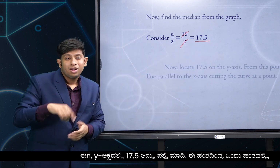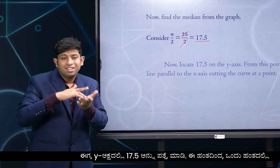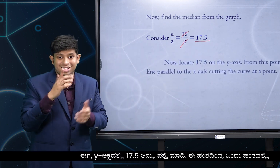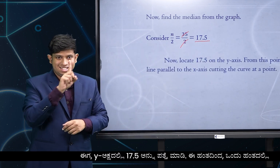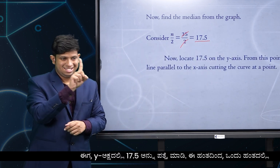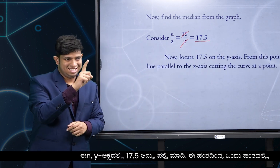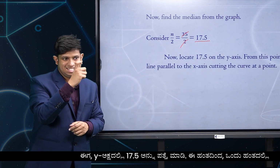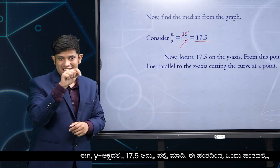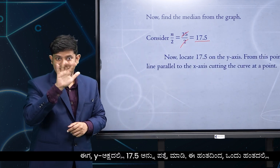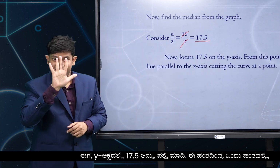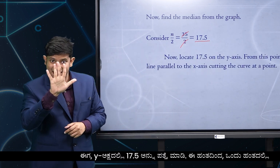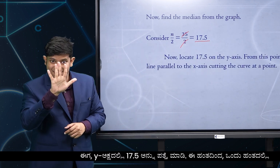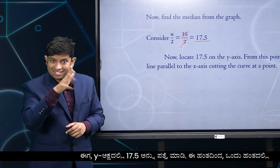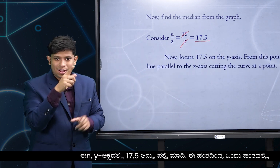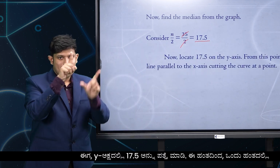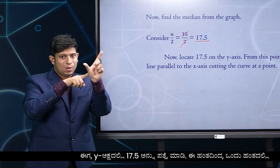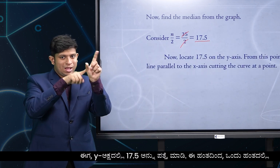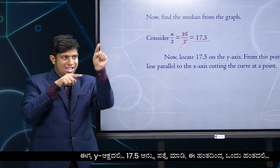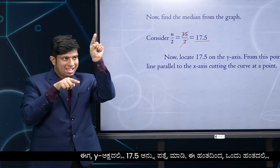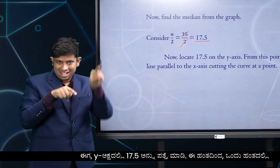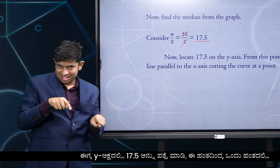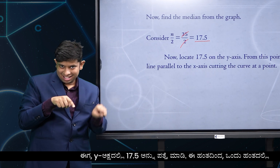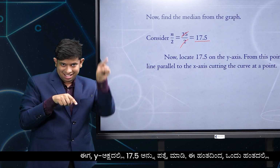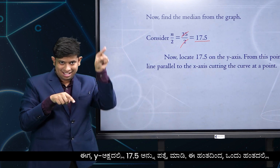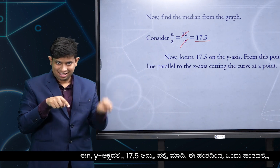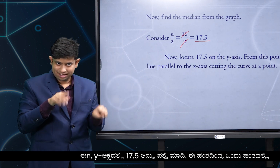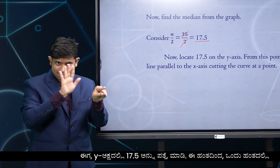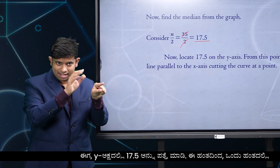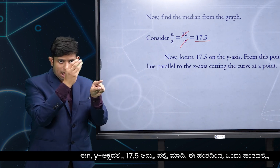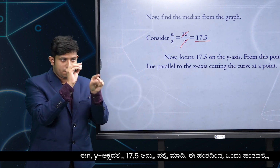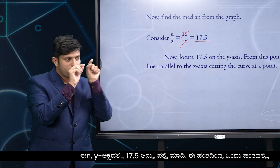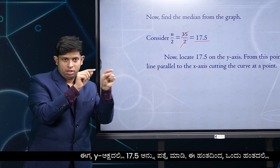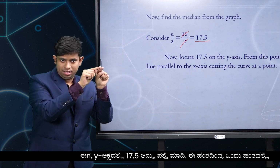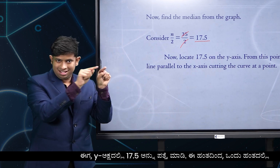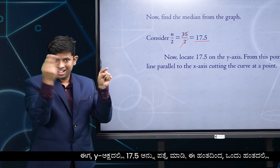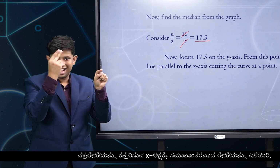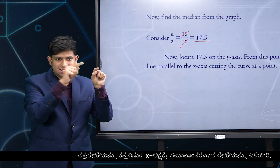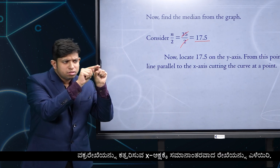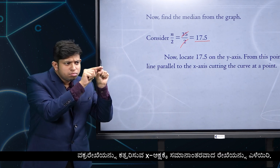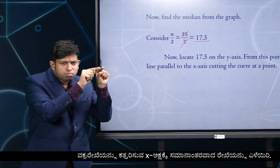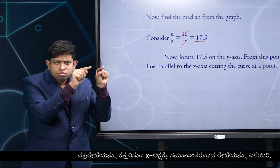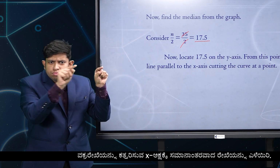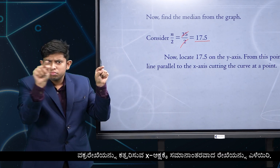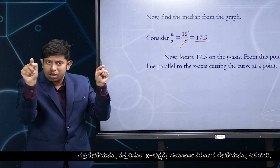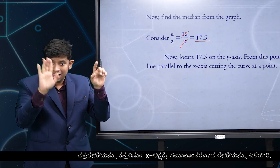ಈಗ y ಮೈನಸ್ ಅಕ್ಷದಲ್ಲಿ 17.5 ಪತ್ತೆ ಮಾಡಿ. ಈ ಹಂತದಿಂದ ಒಂದು ಹಂತದಲ್ಲಿ